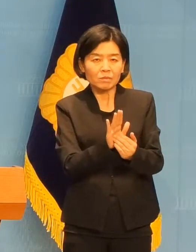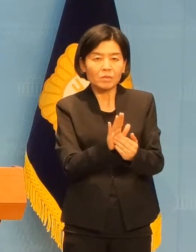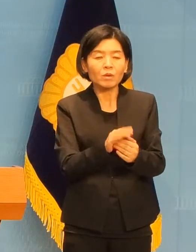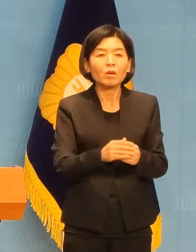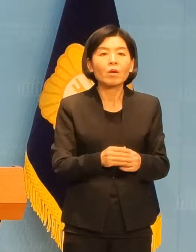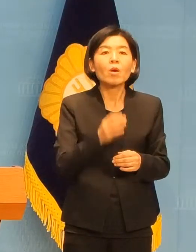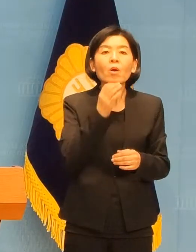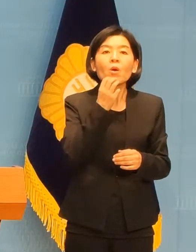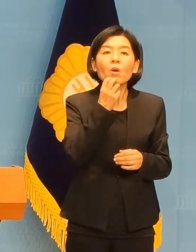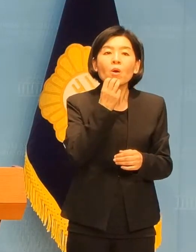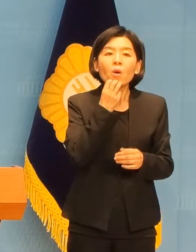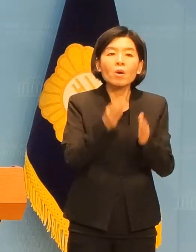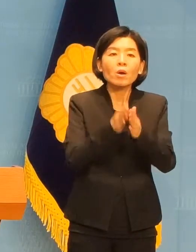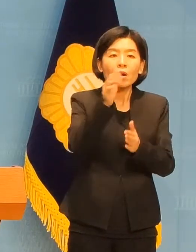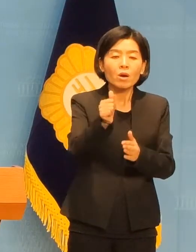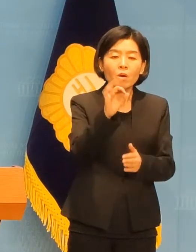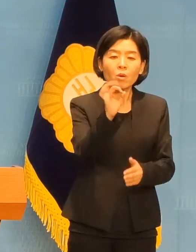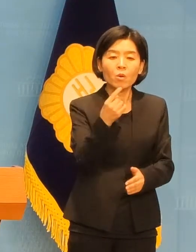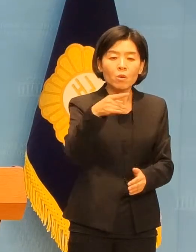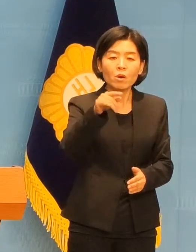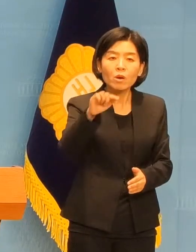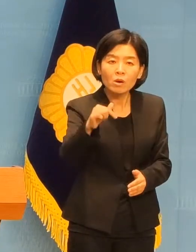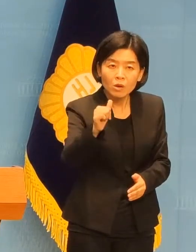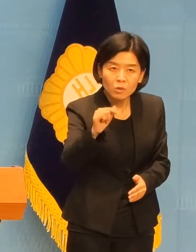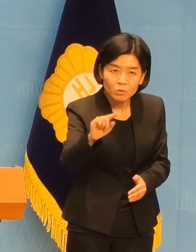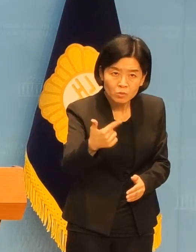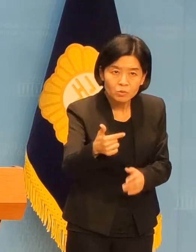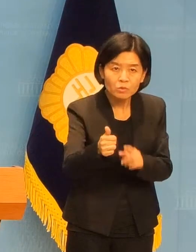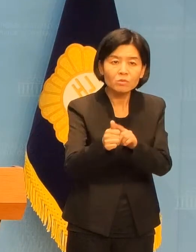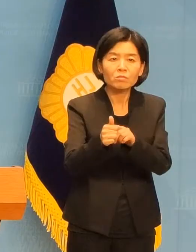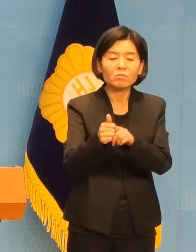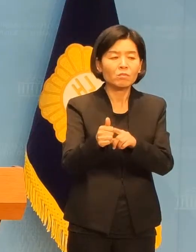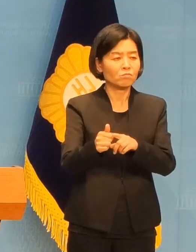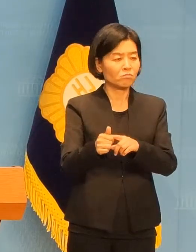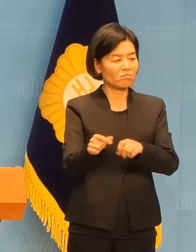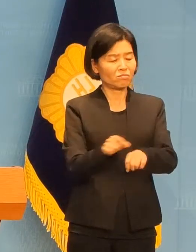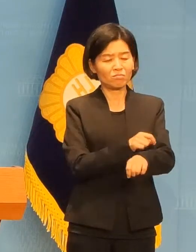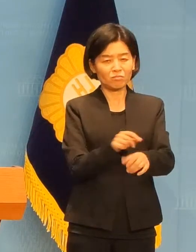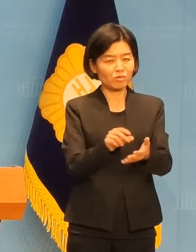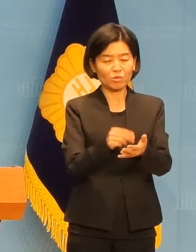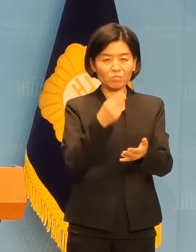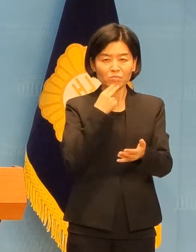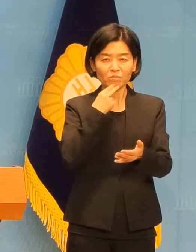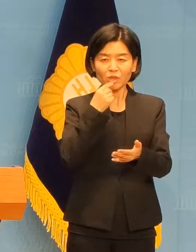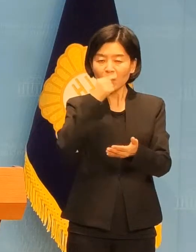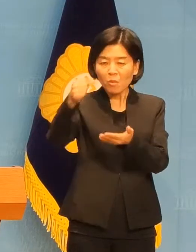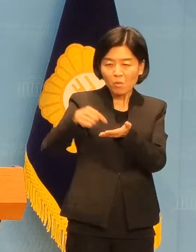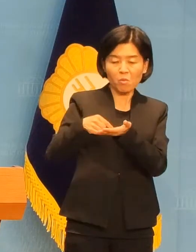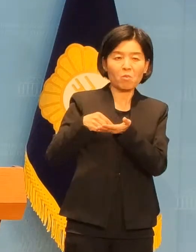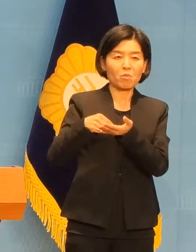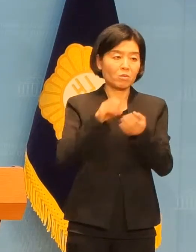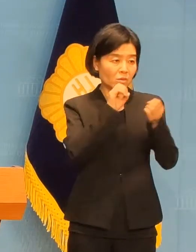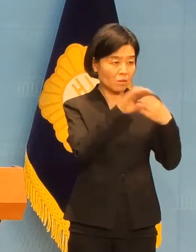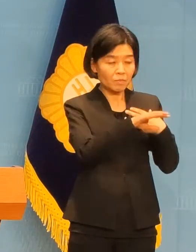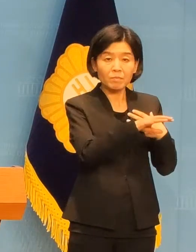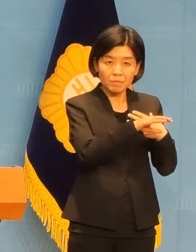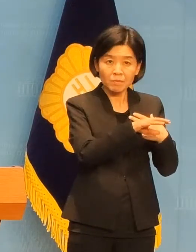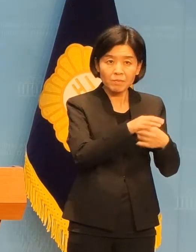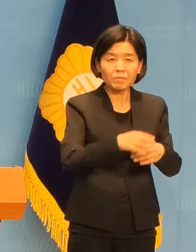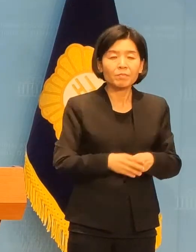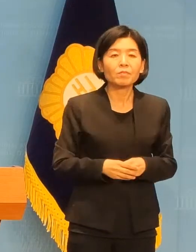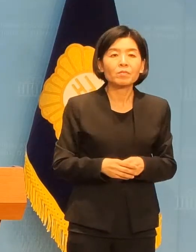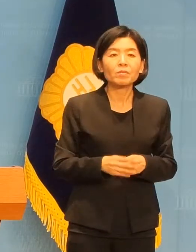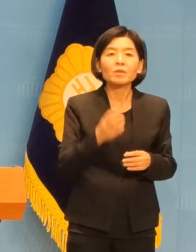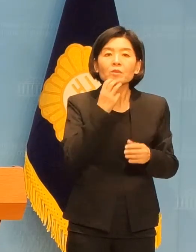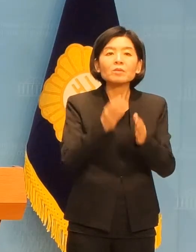심지어 오세훈 시장은 당시 별 문제가 없는 것으로 보고받았다고 답변까지 했습니다.